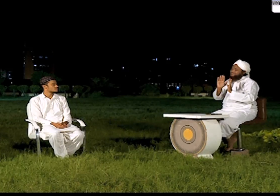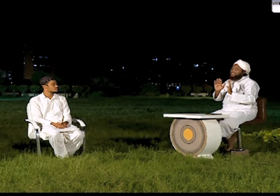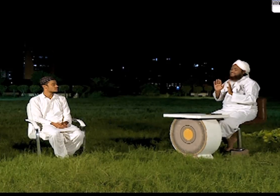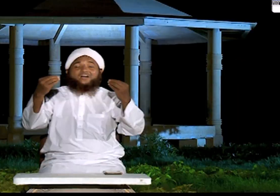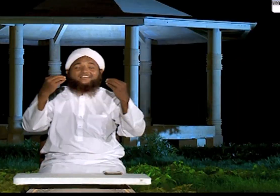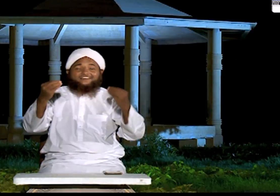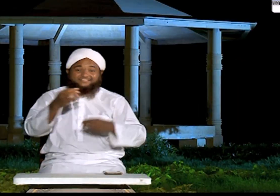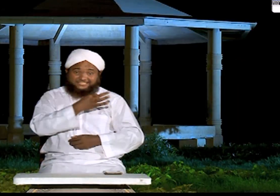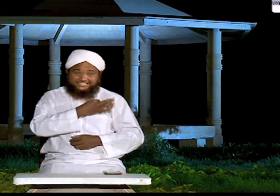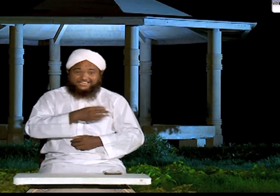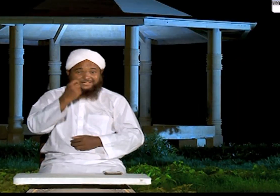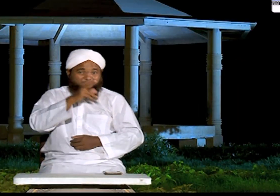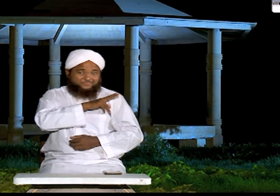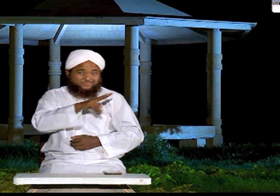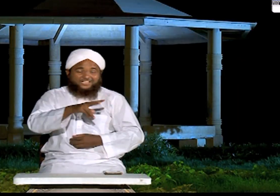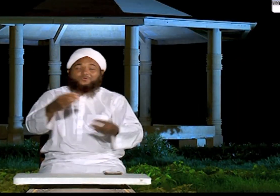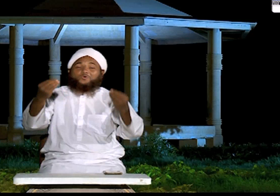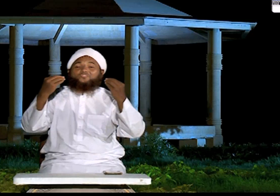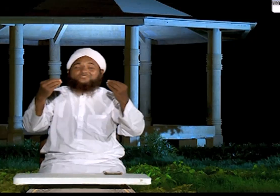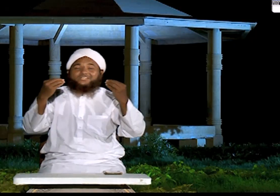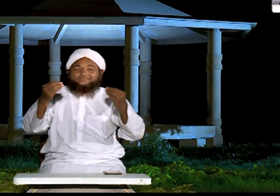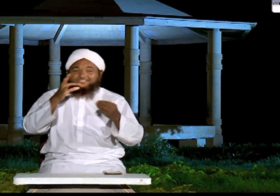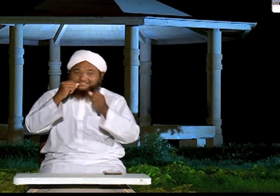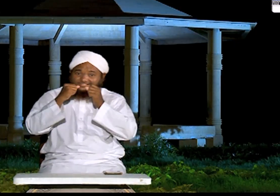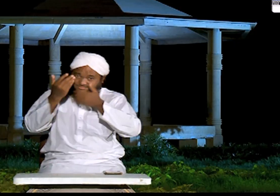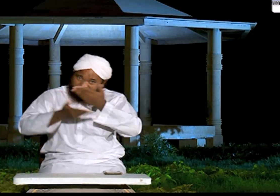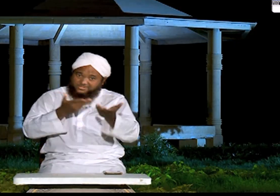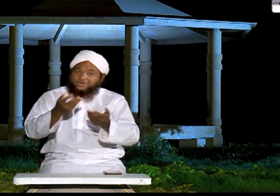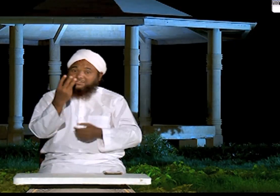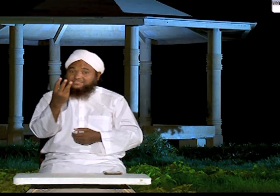یعنی نیک بھائی کو خوش آمدید